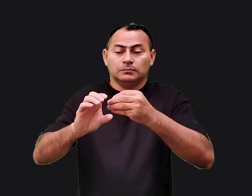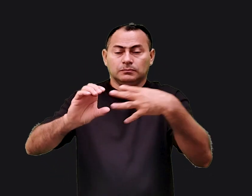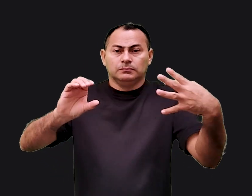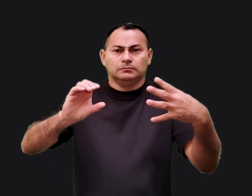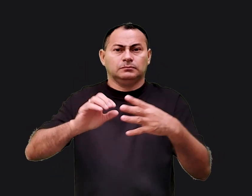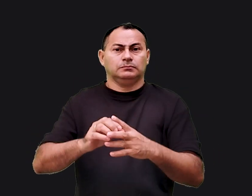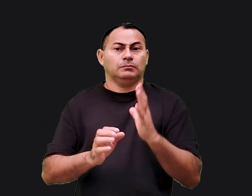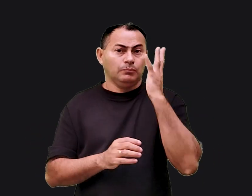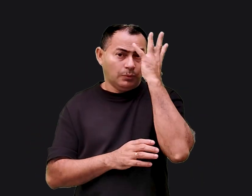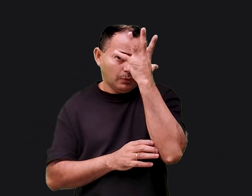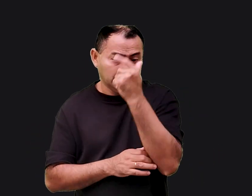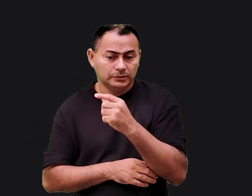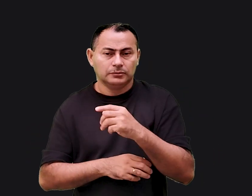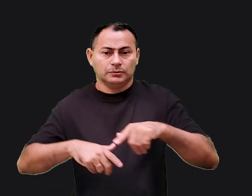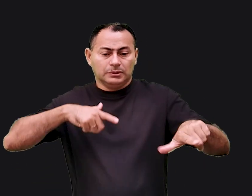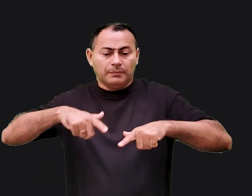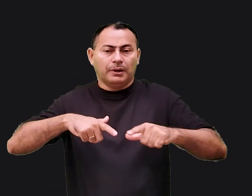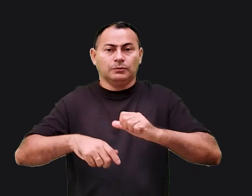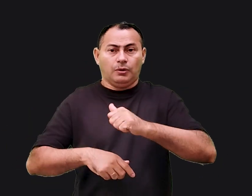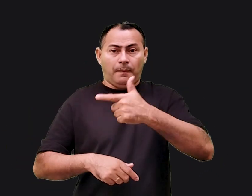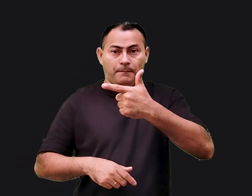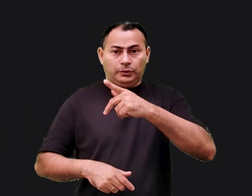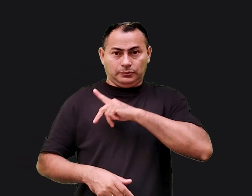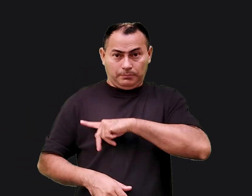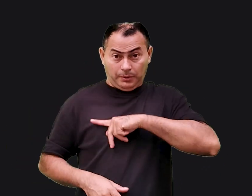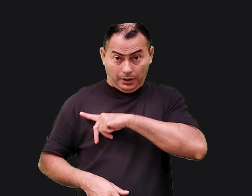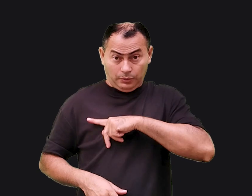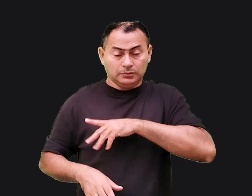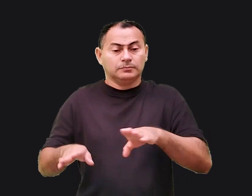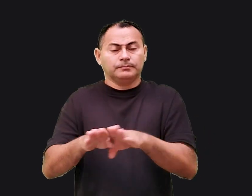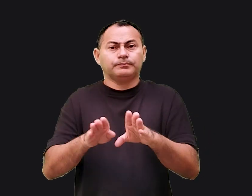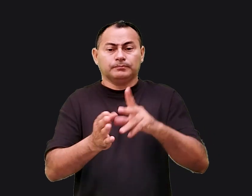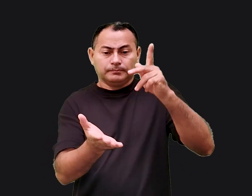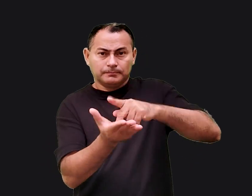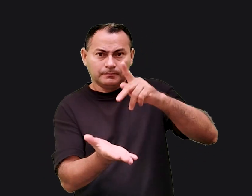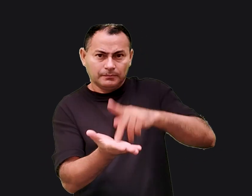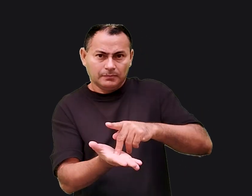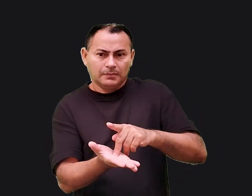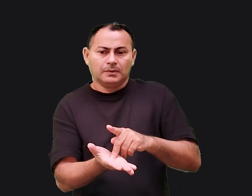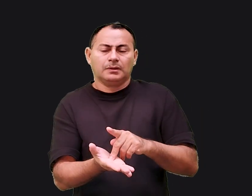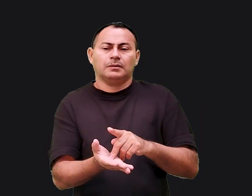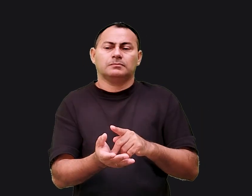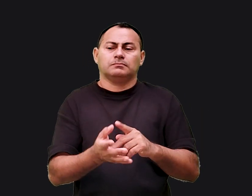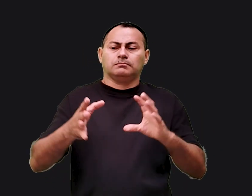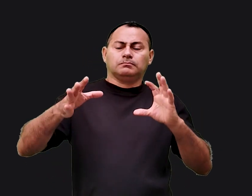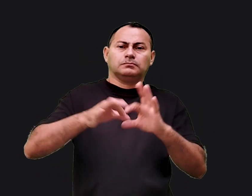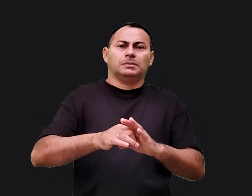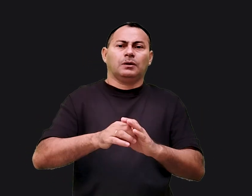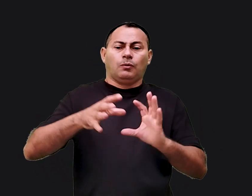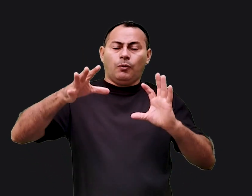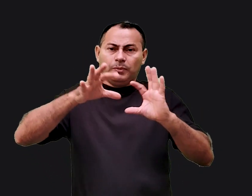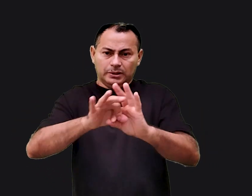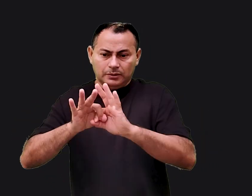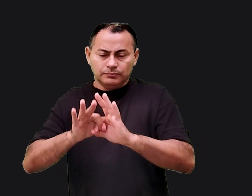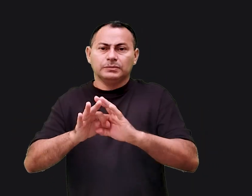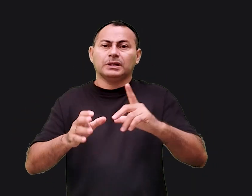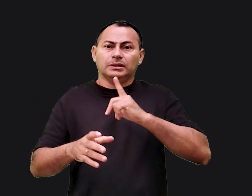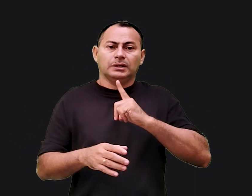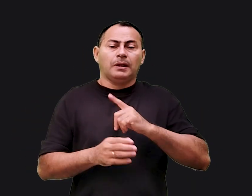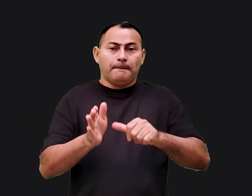característica muito bonita do Ministério do apóstolo Paulo e também da verdadeira coinon ou comunhão que existiu na